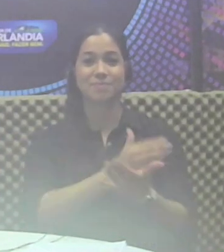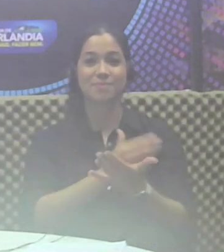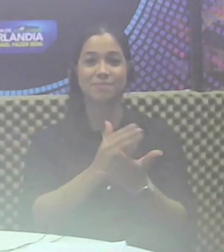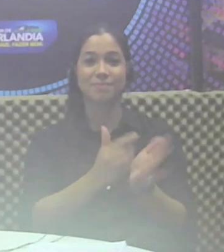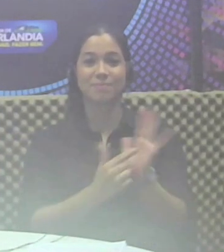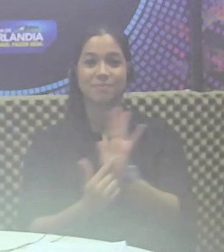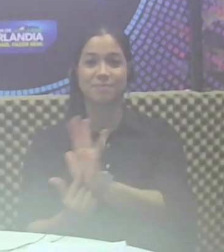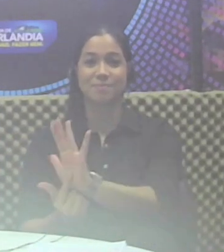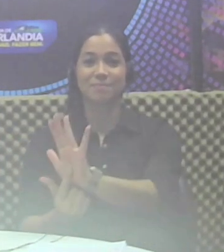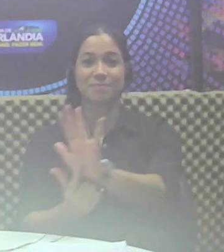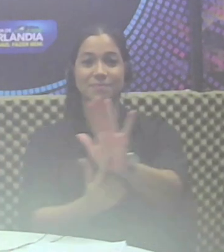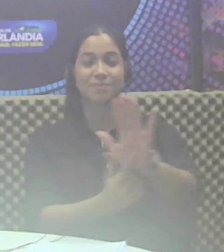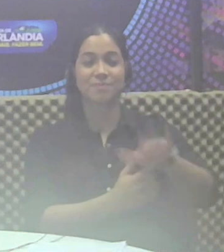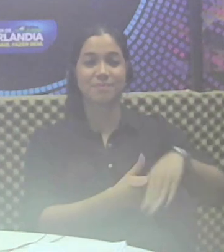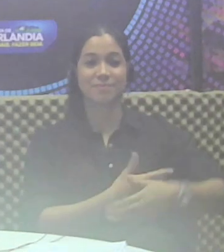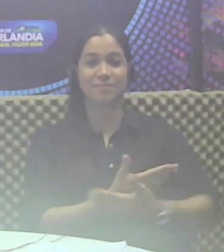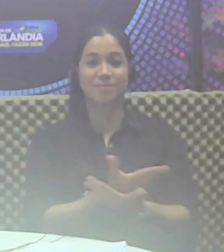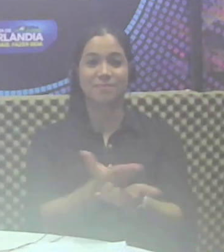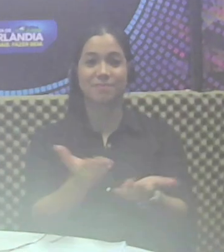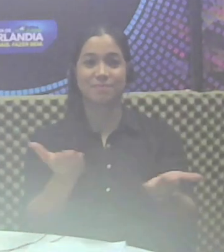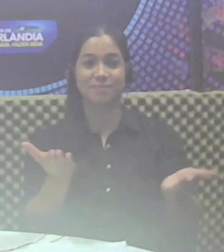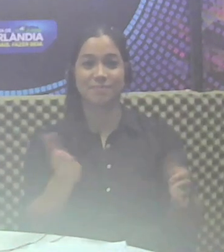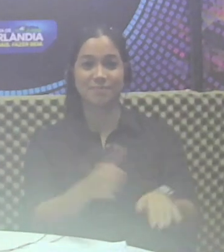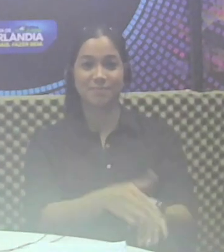Uberlândia no ar pra você.